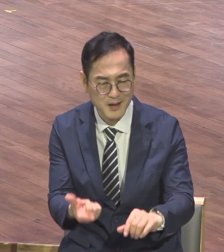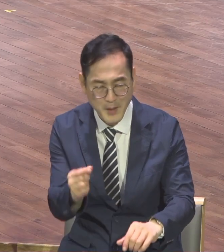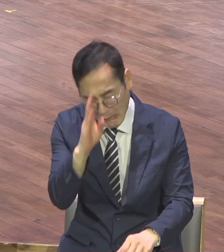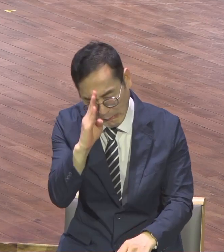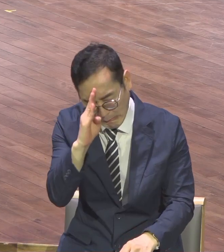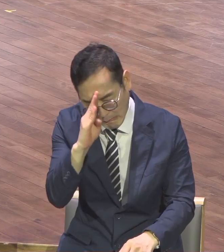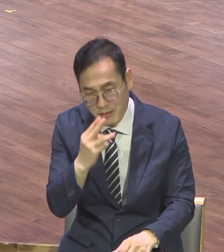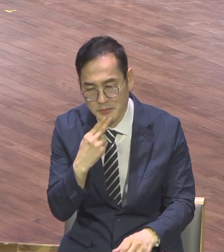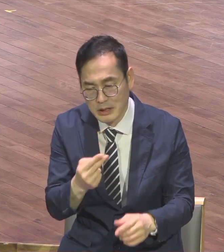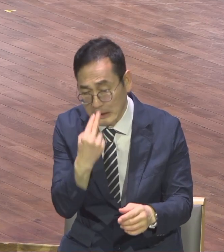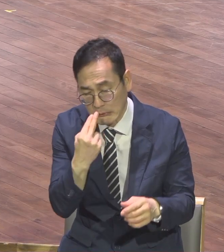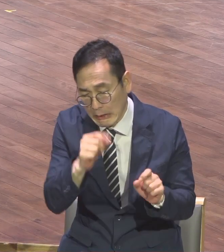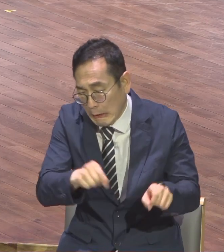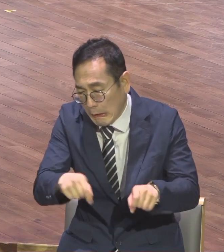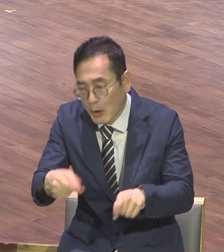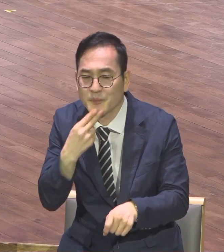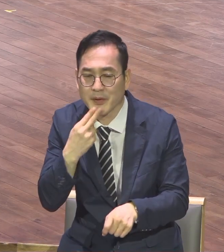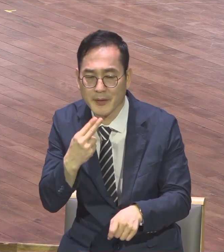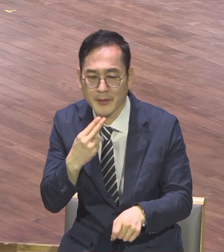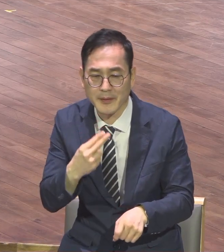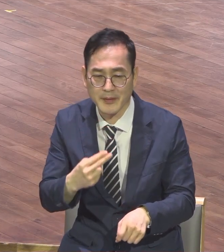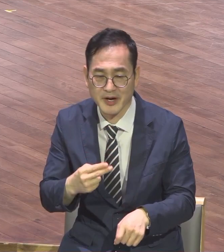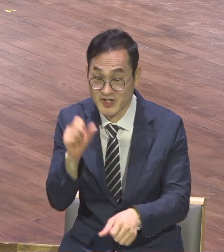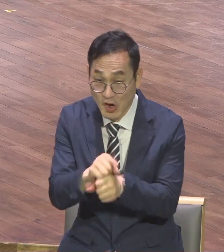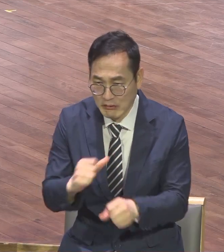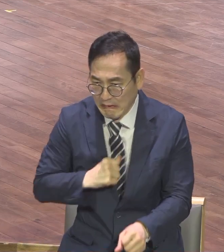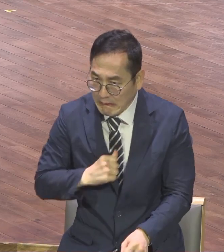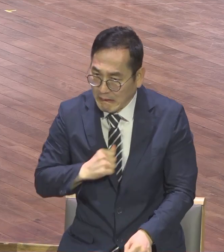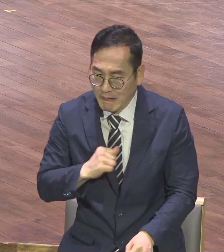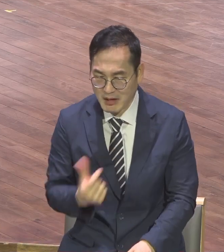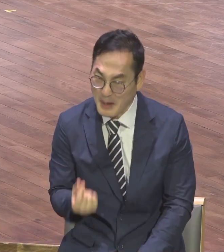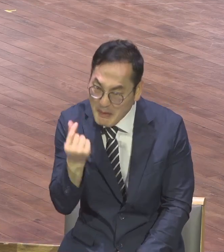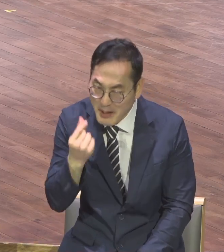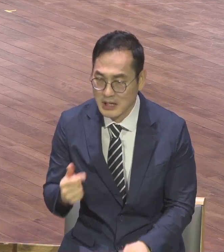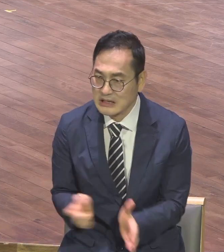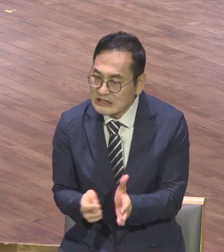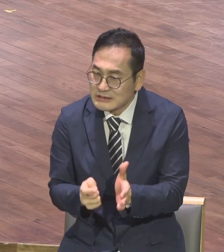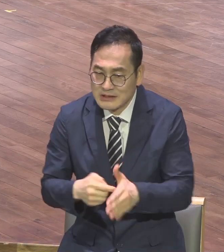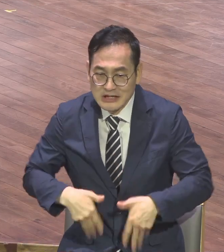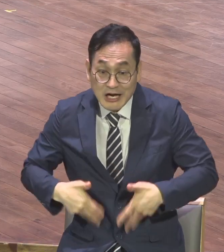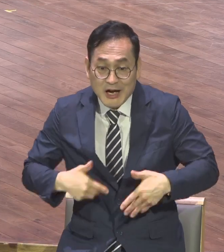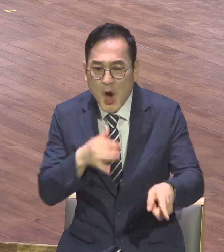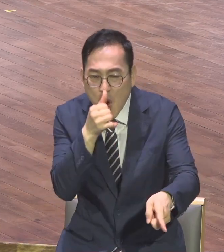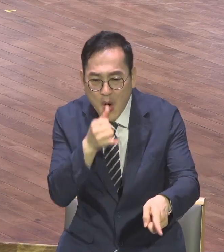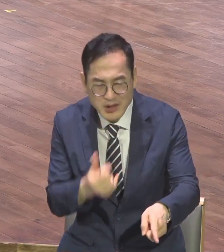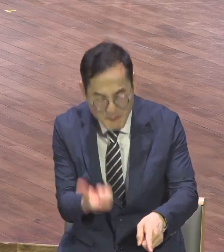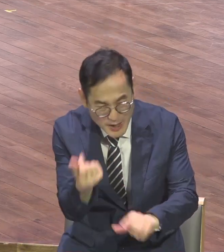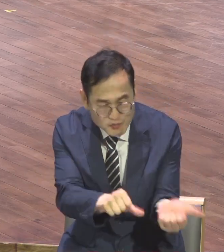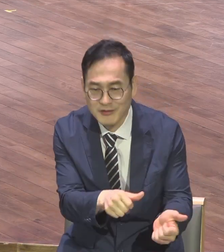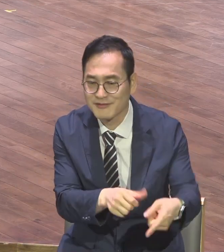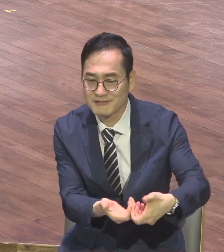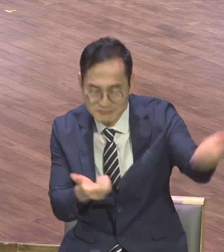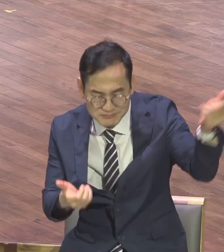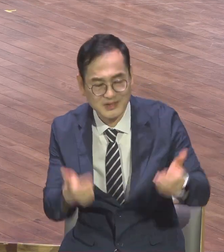없어. 성질이 다 급해가지고 다. 기도합니다. 하나님 지사하게 그렇게